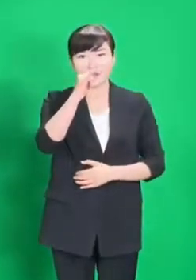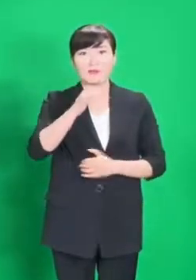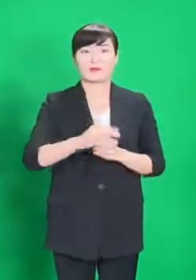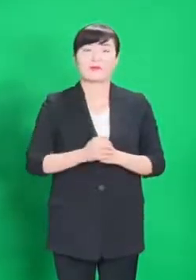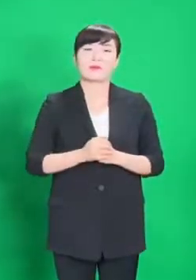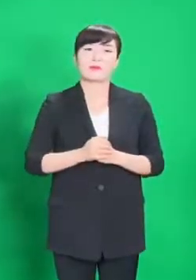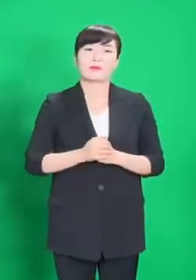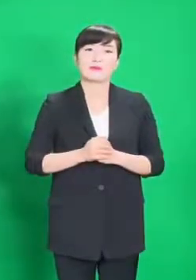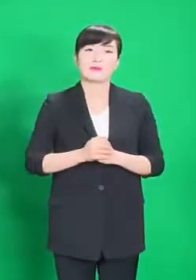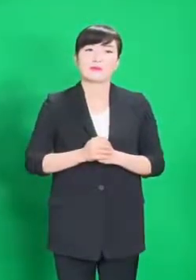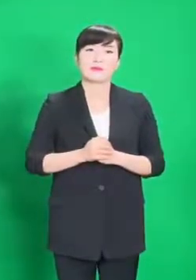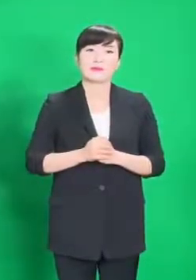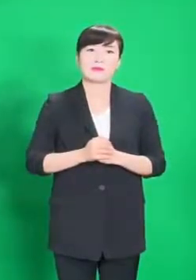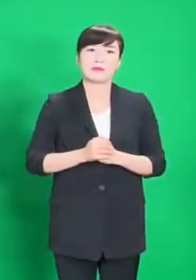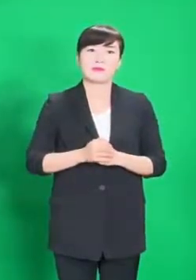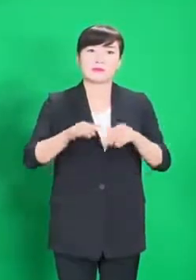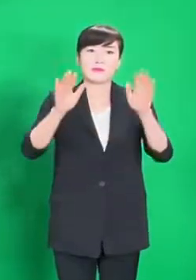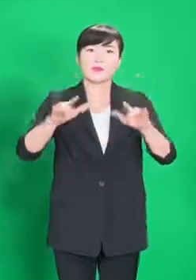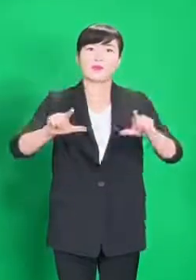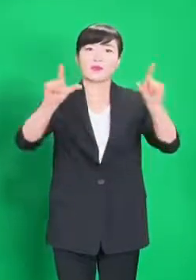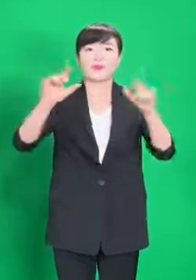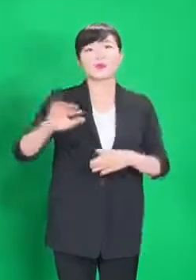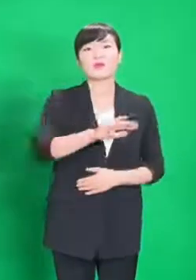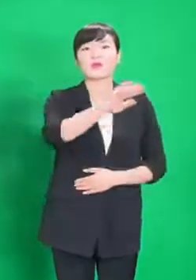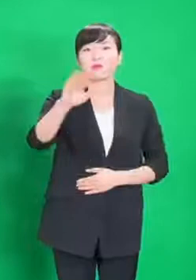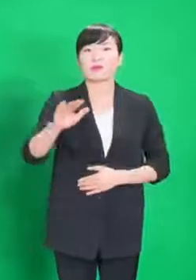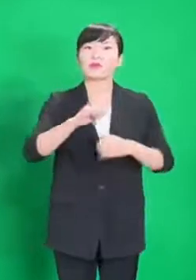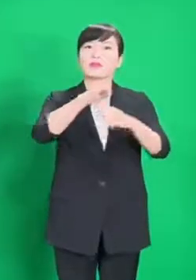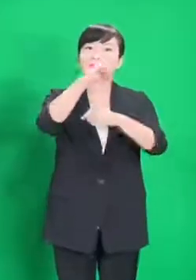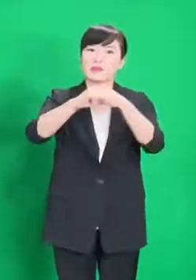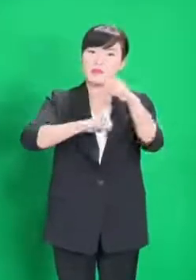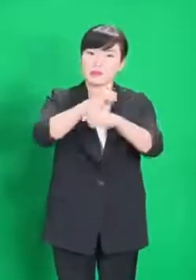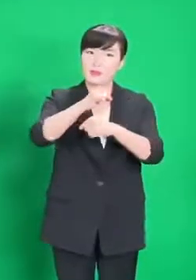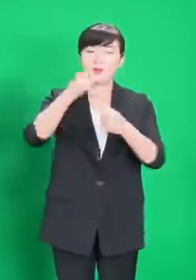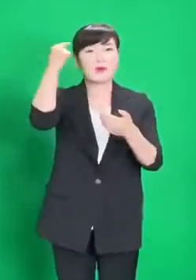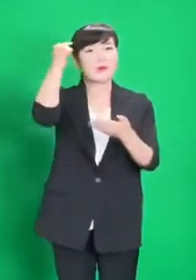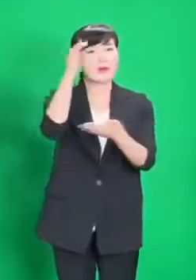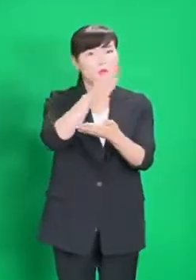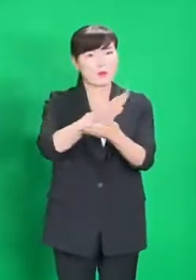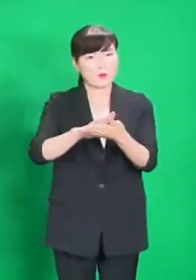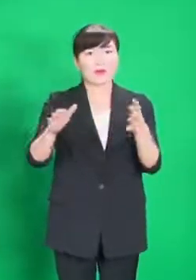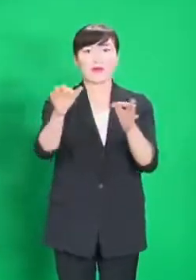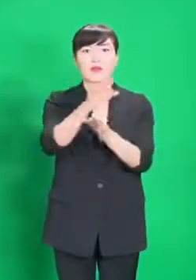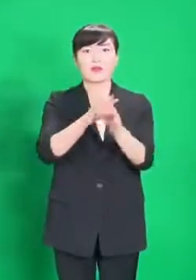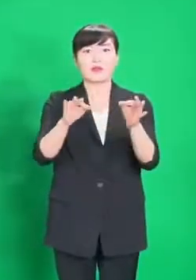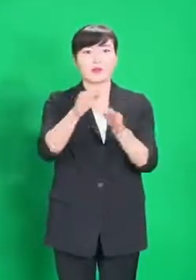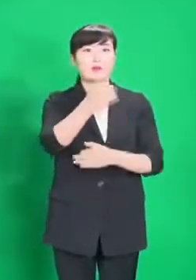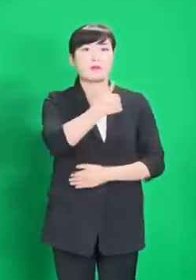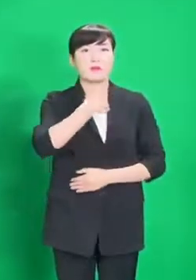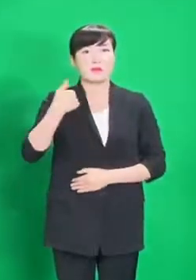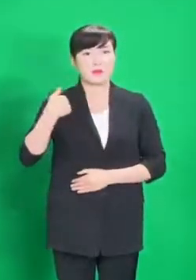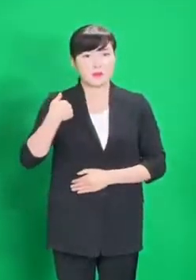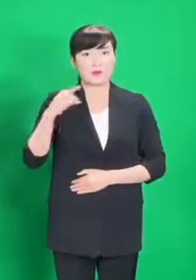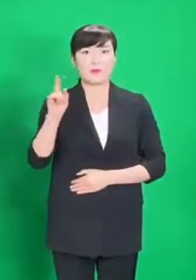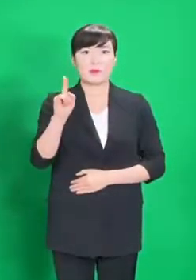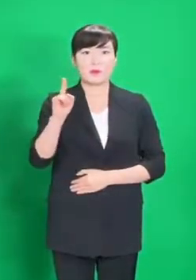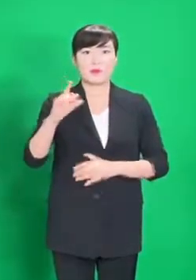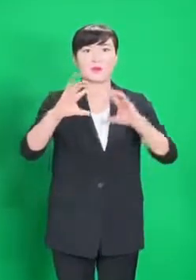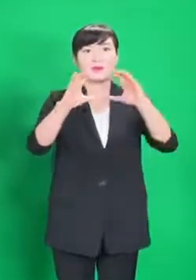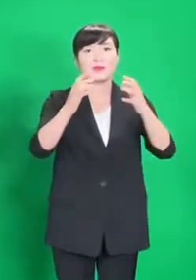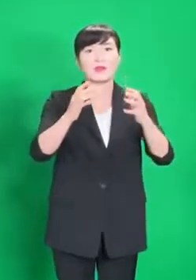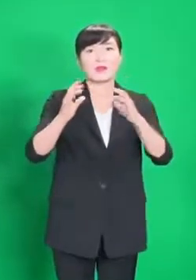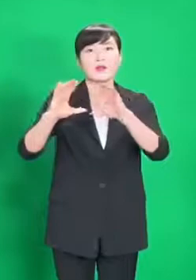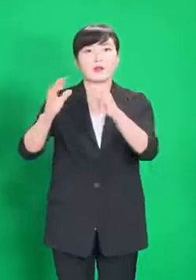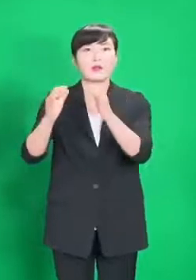달입니다. 오늘날 우리가 누리는 자유와 평화, 경제적 풍요는 나라와 민족을